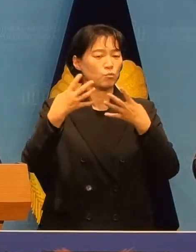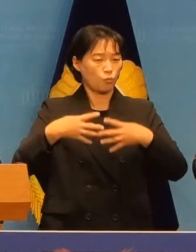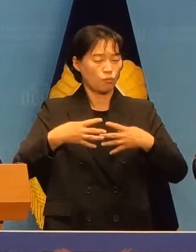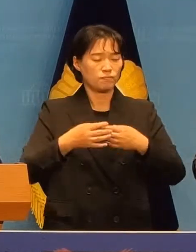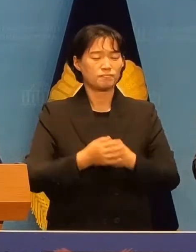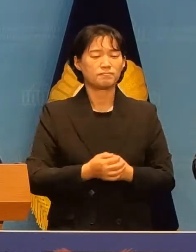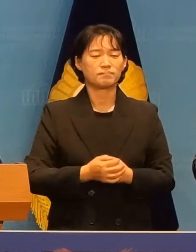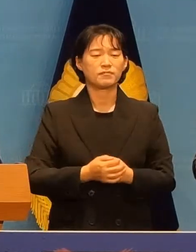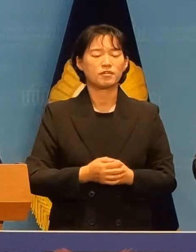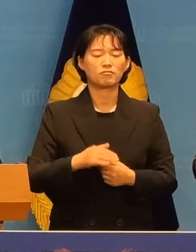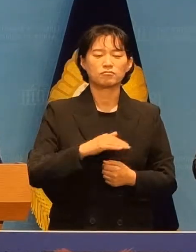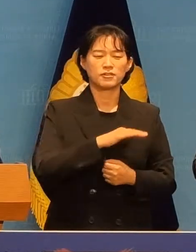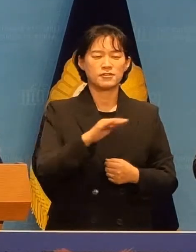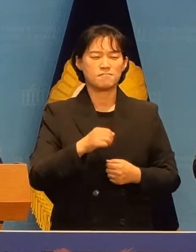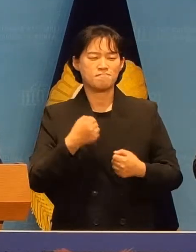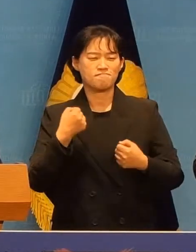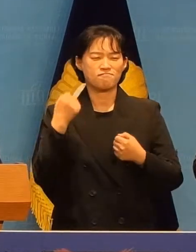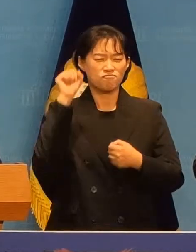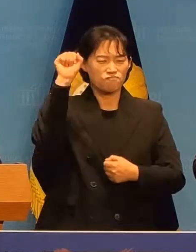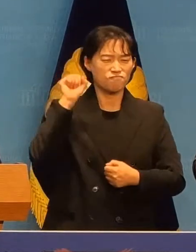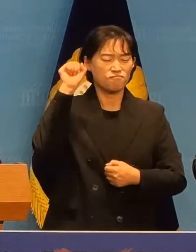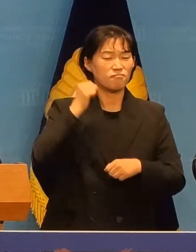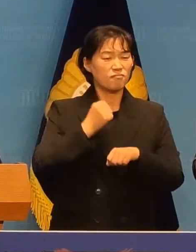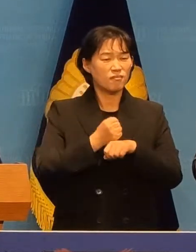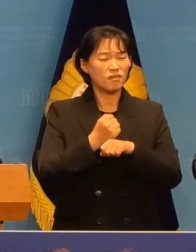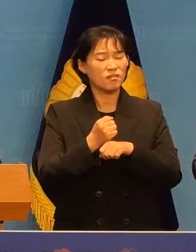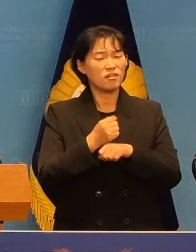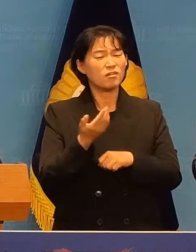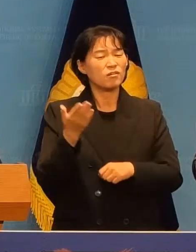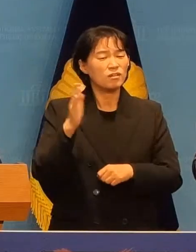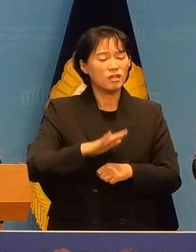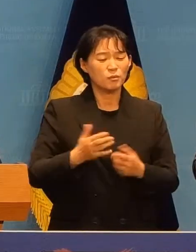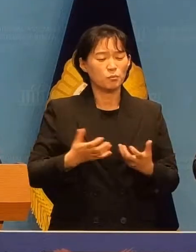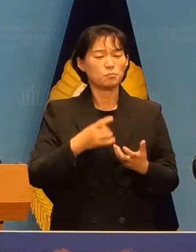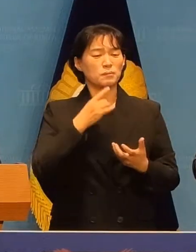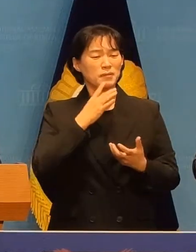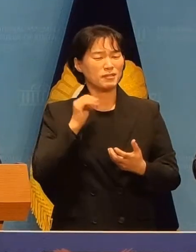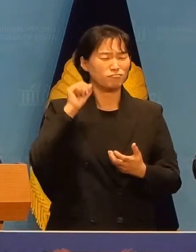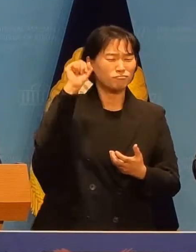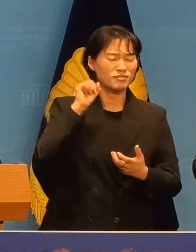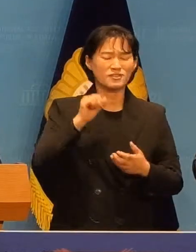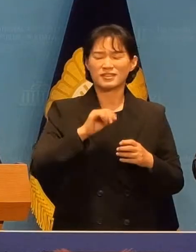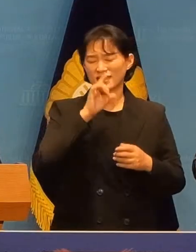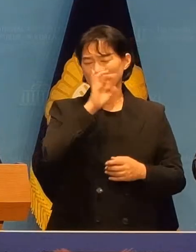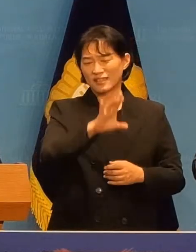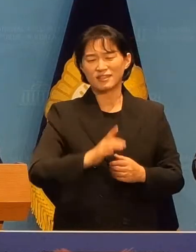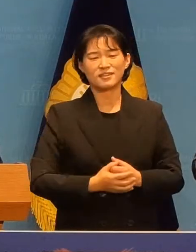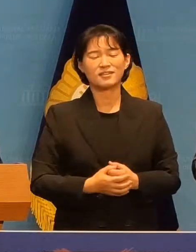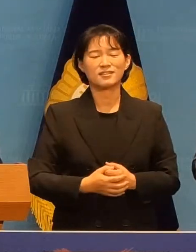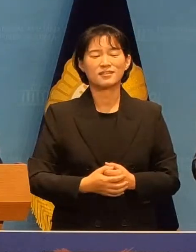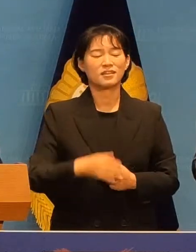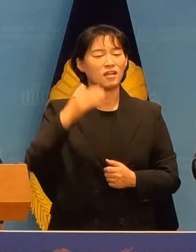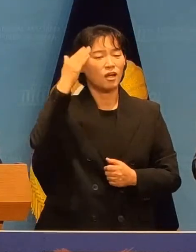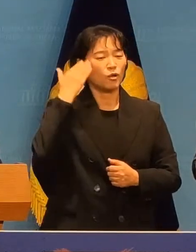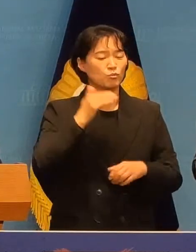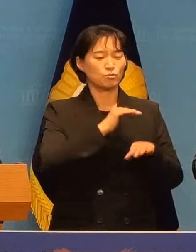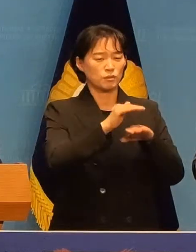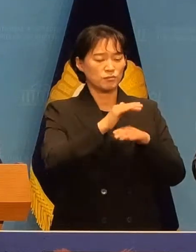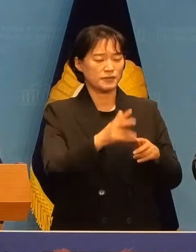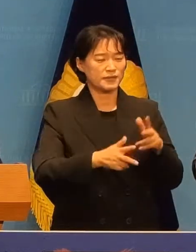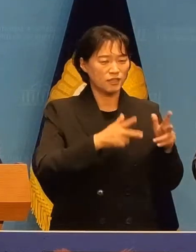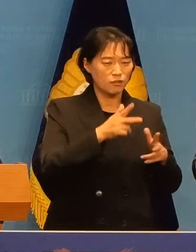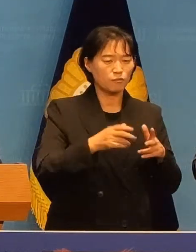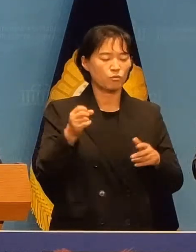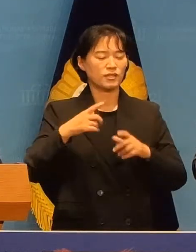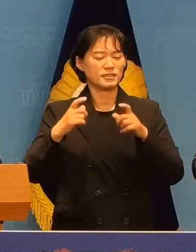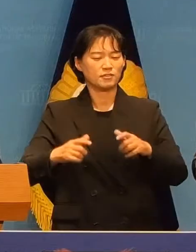우리는 싸울 것입니다. 그러나 이 싸움은 노동자만의 싸움이어서는 안 됩니다. 한국 자동차 산업과